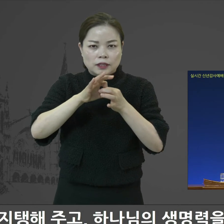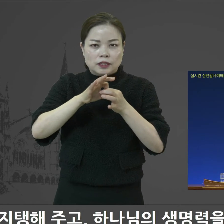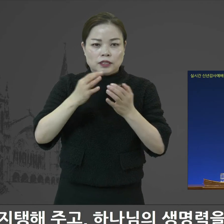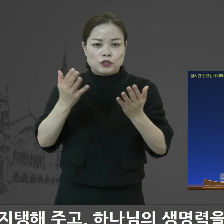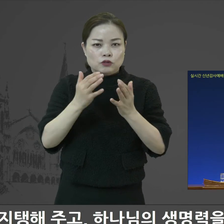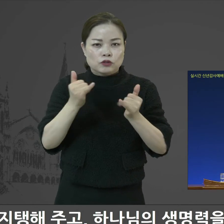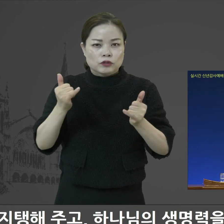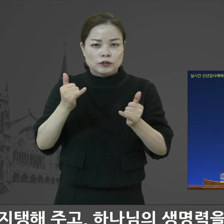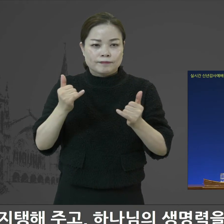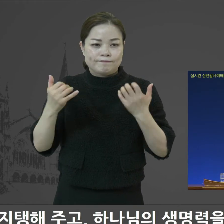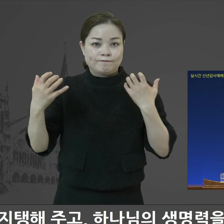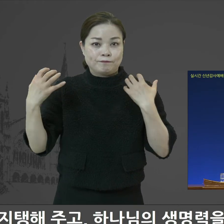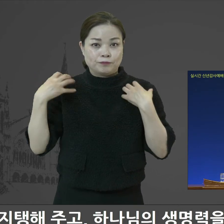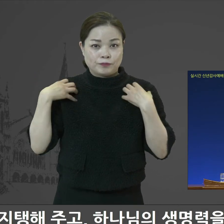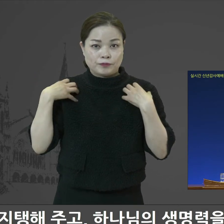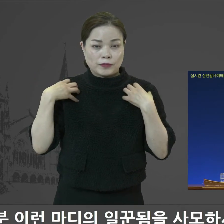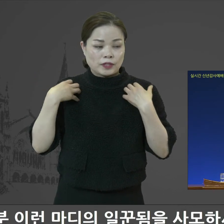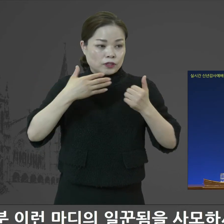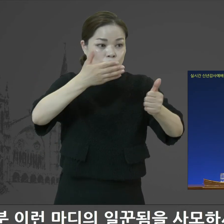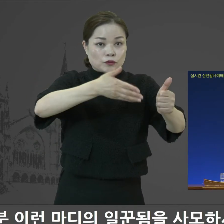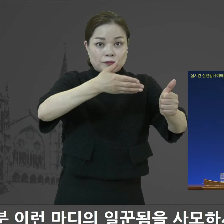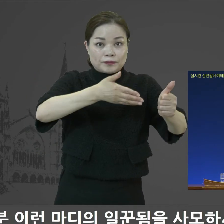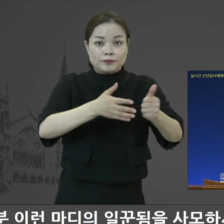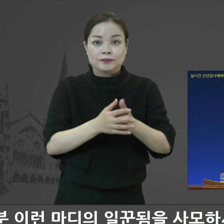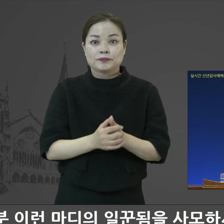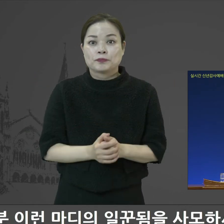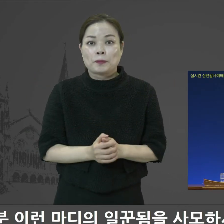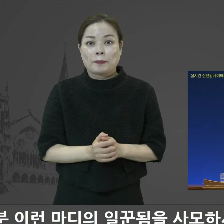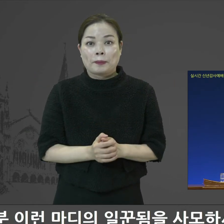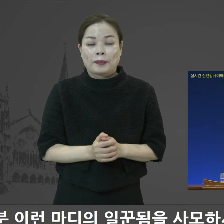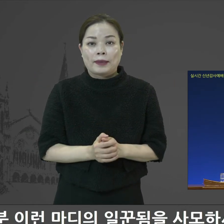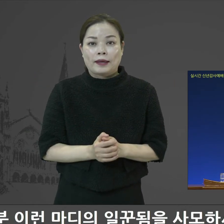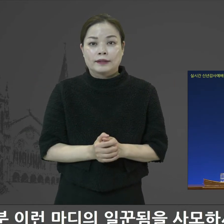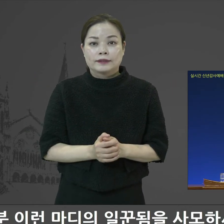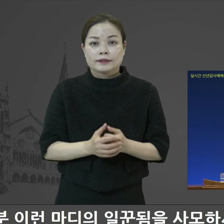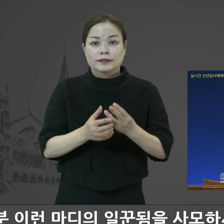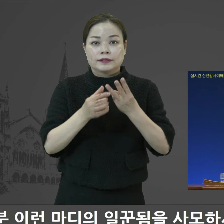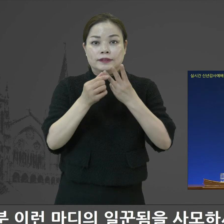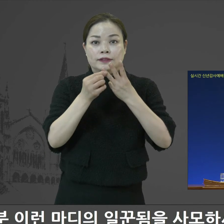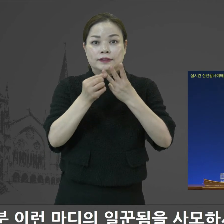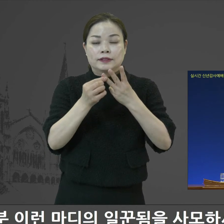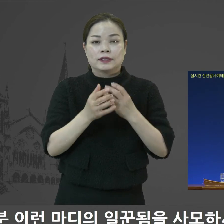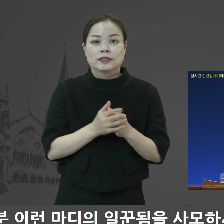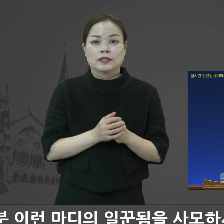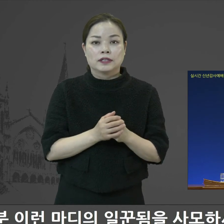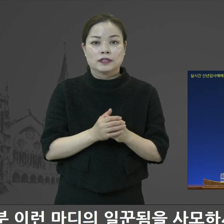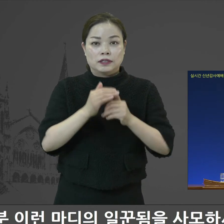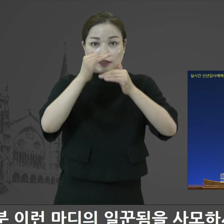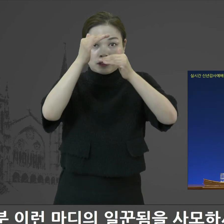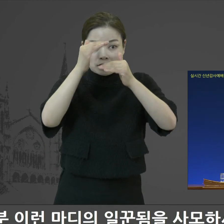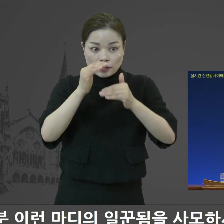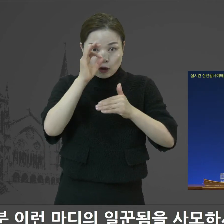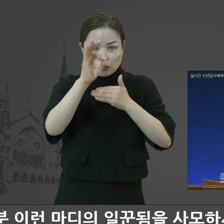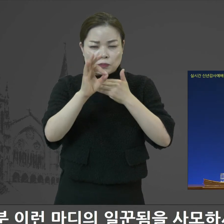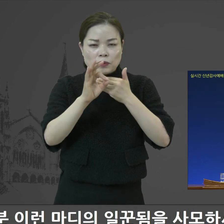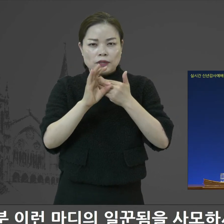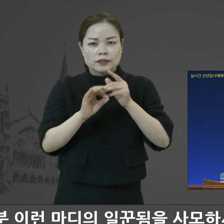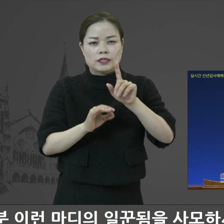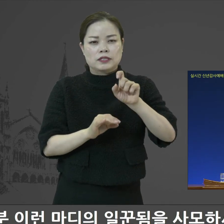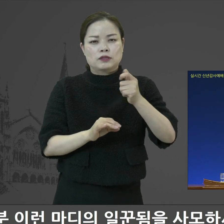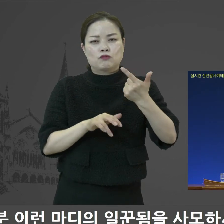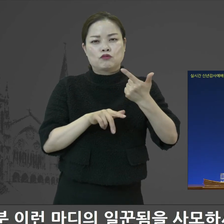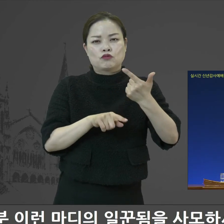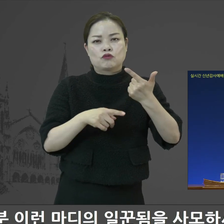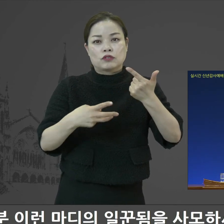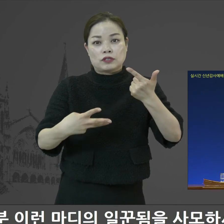한번 권면하며 축복합니다. 자, 세 번째, 다시 오늘 본문으로 돌아와 보면 16절에